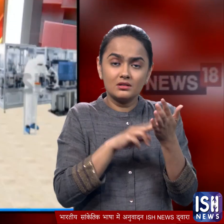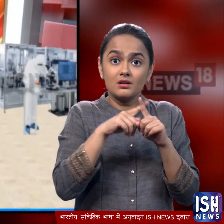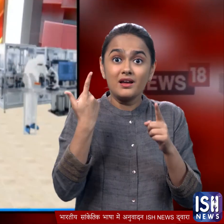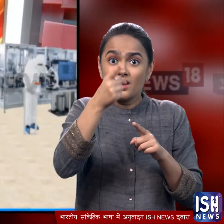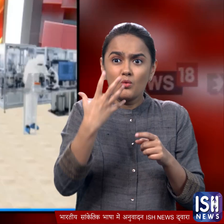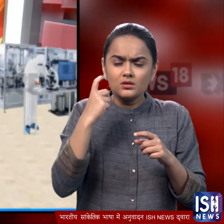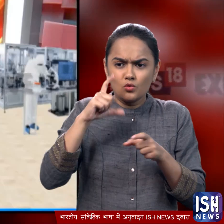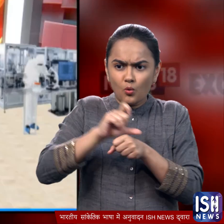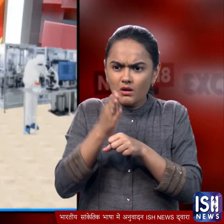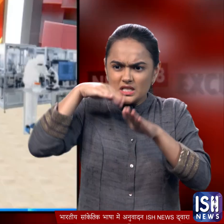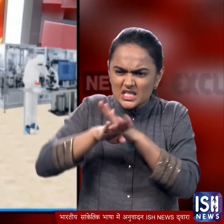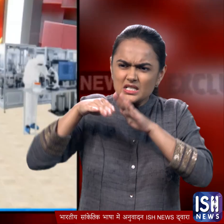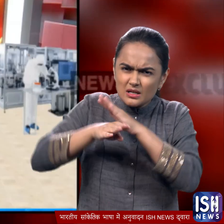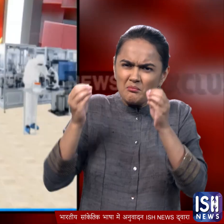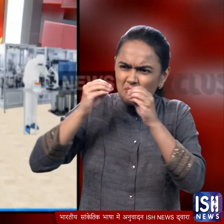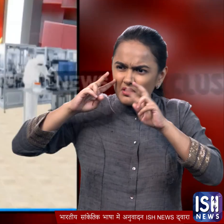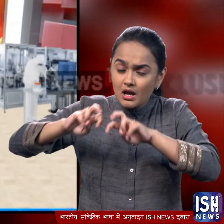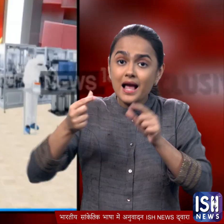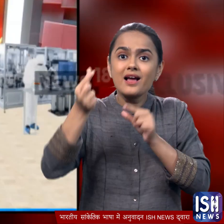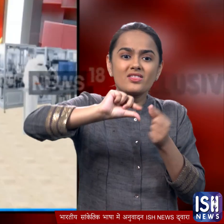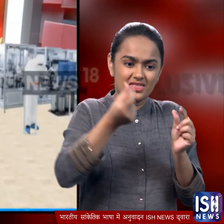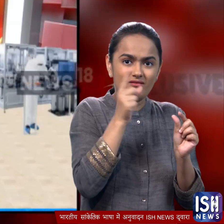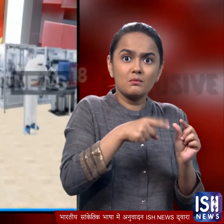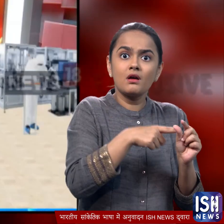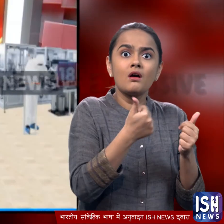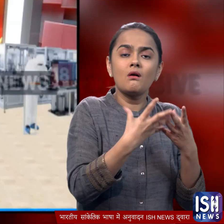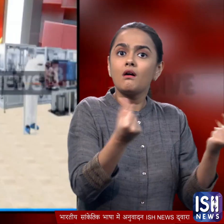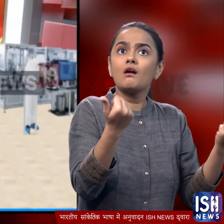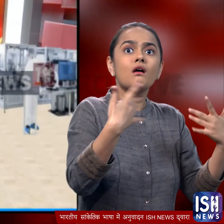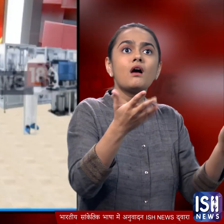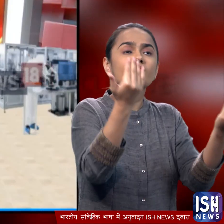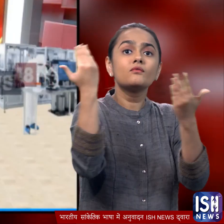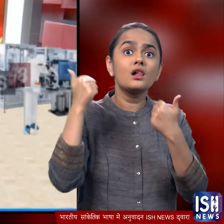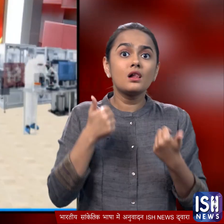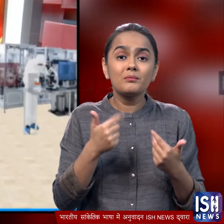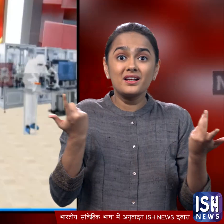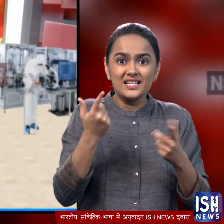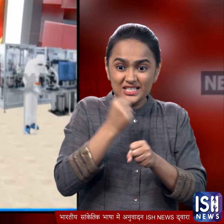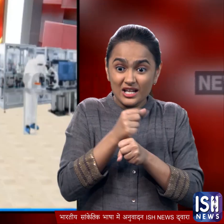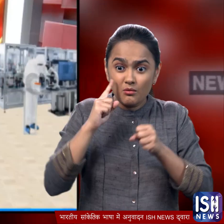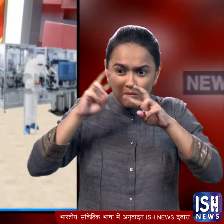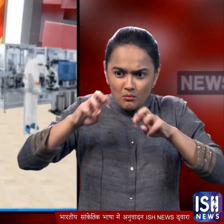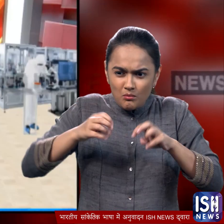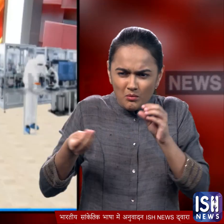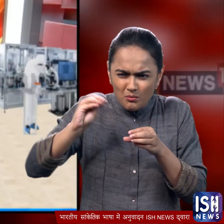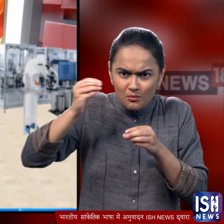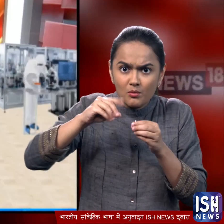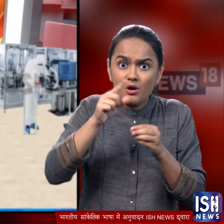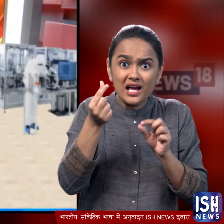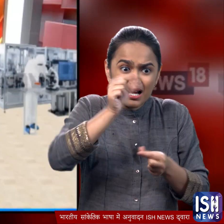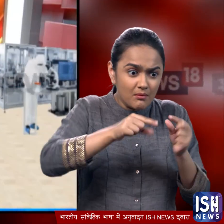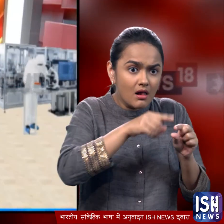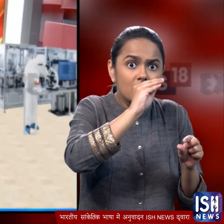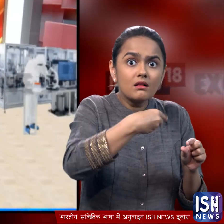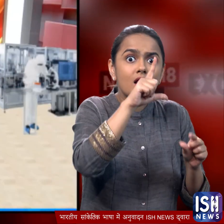जिसका इस्तेमाल जीनोम सीक्वेंसिंग के लिए किया जाता है। जीनोम सीक्वेंसिंग में इसका अहम रोल होता है। खबर है कि रिएजेंट